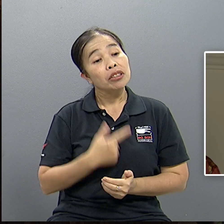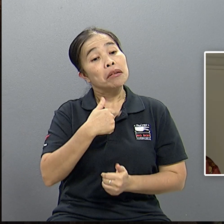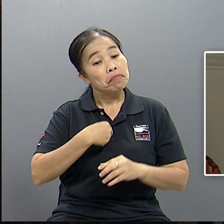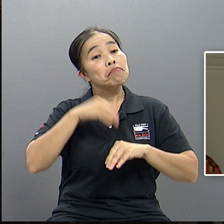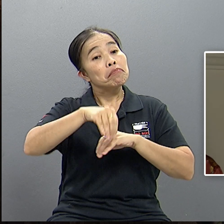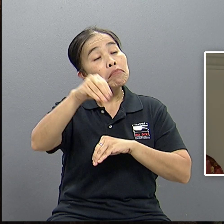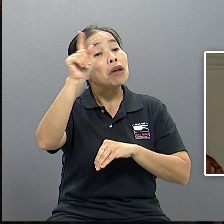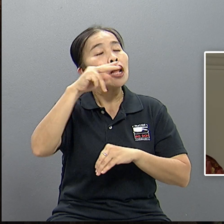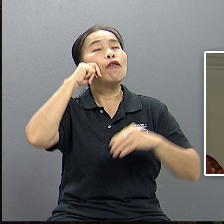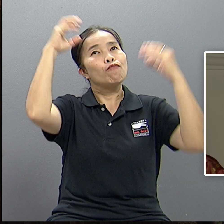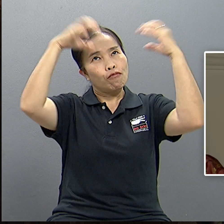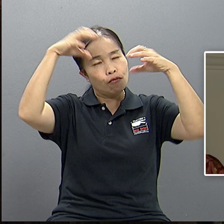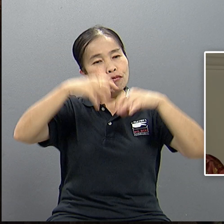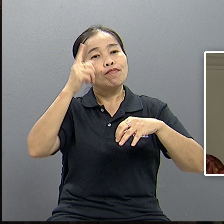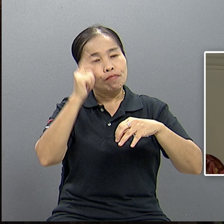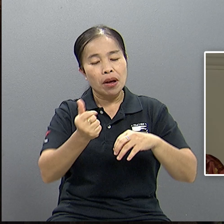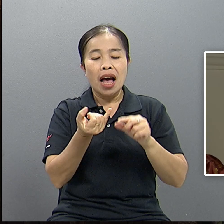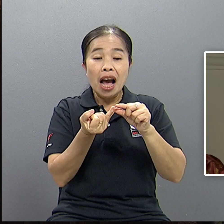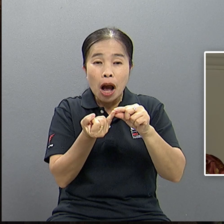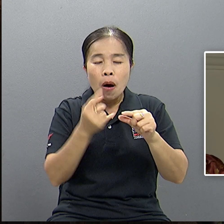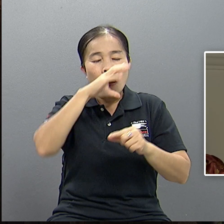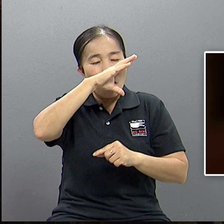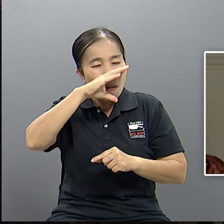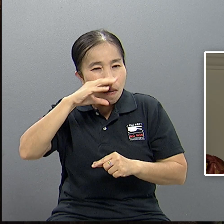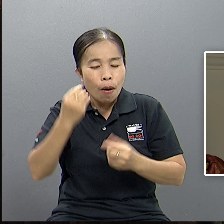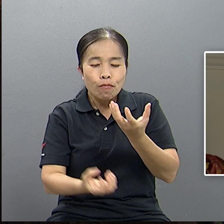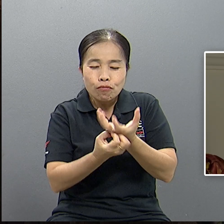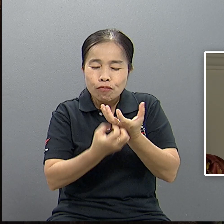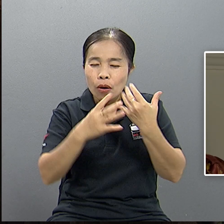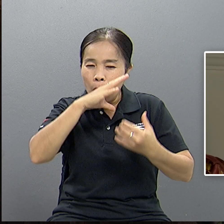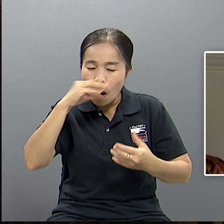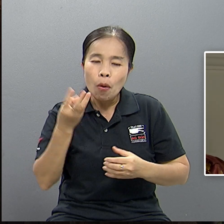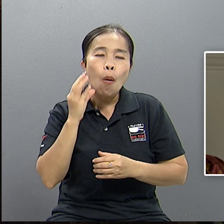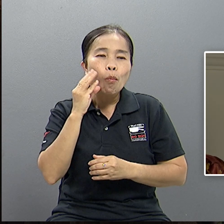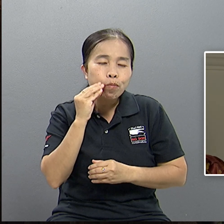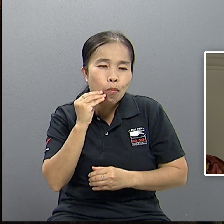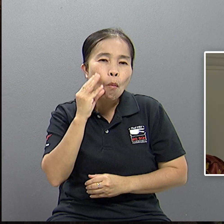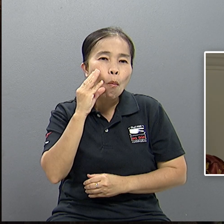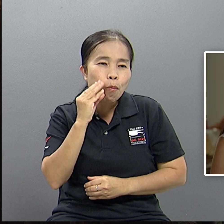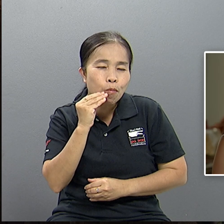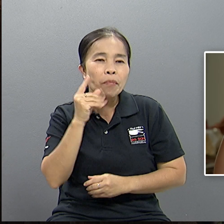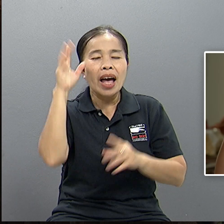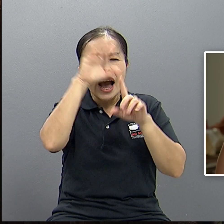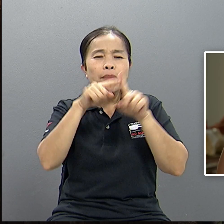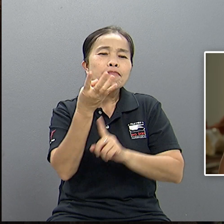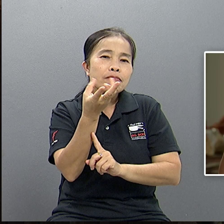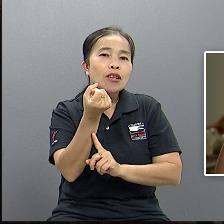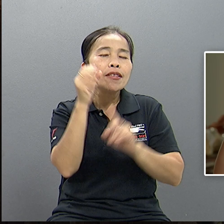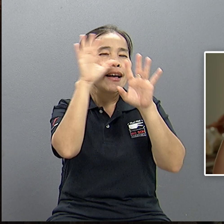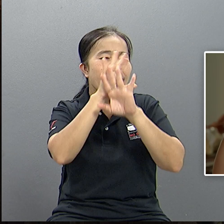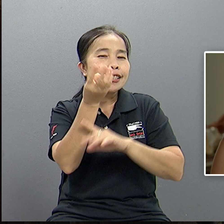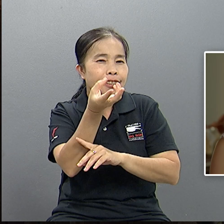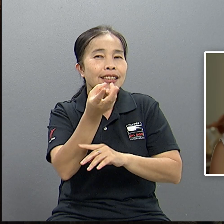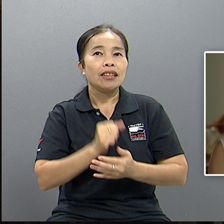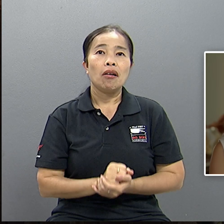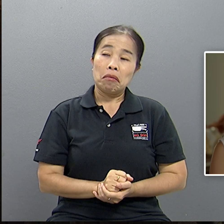นเมล็ดเป็นมันมีกลิ่นหอมข้าวจะมีความนุ่มแต่ก็เหนียวเหมือนข้าวเหนียว ผม